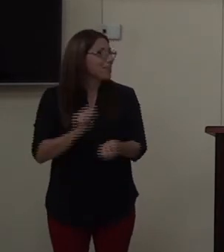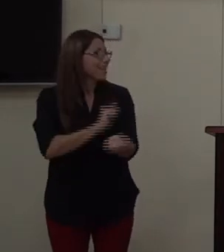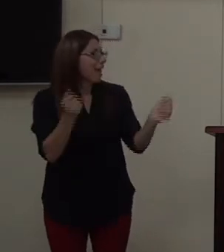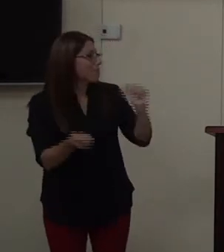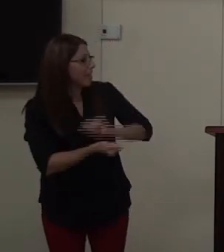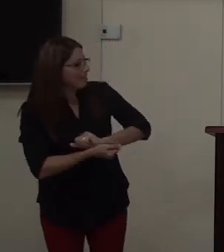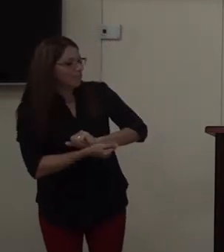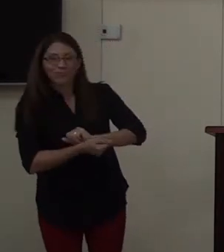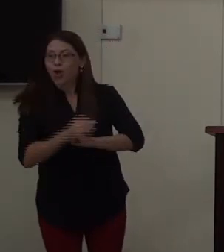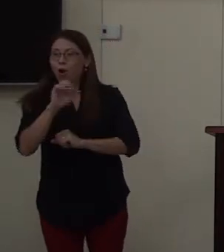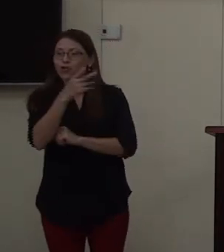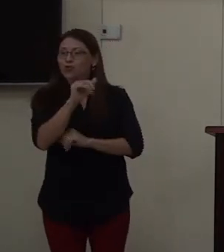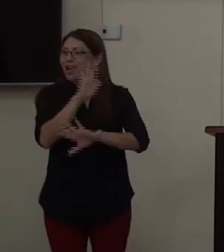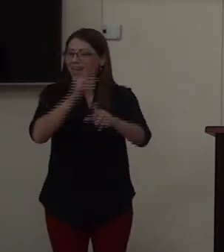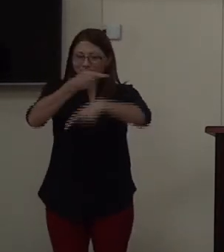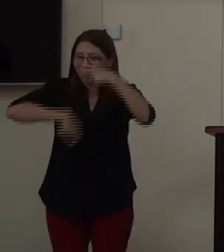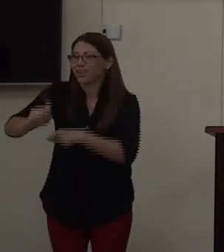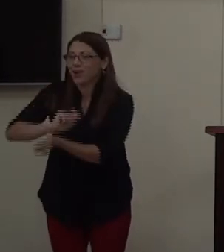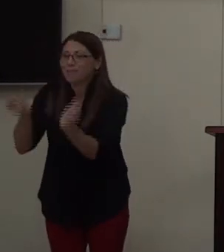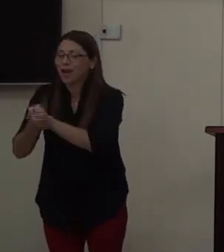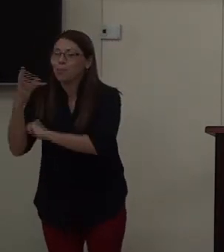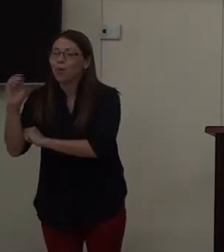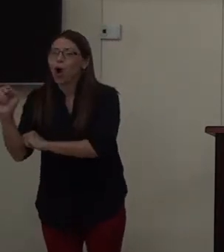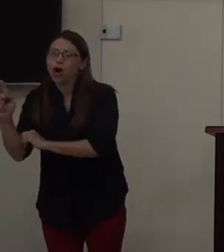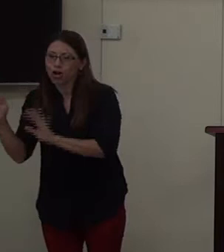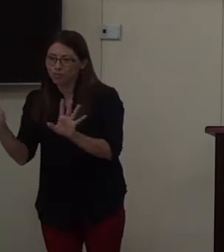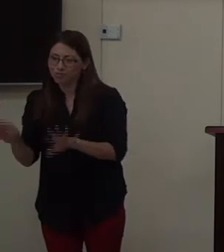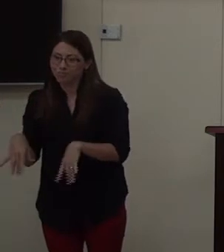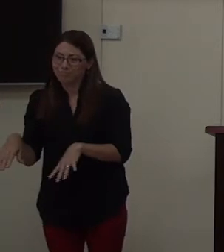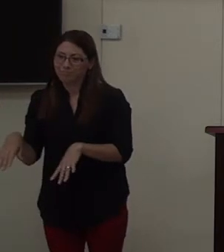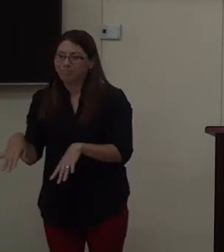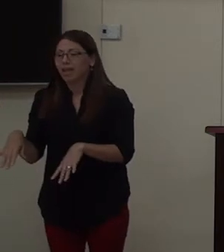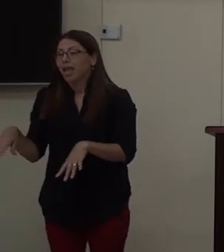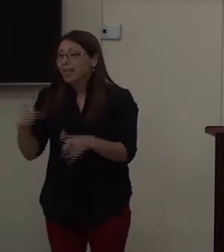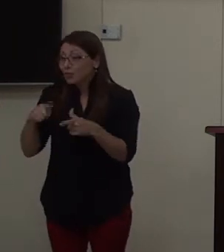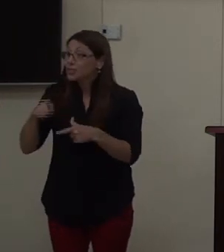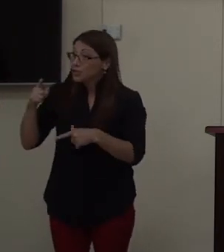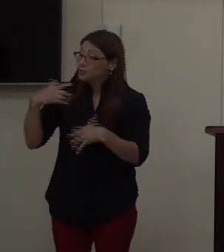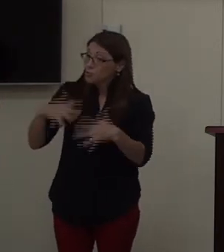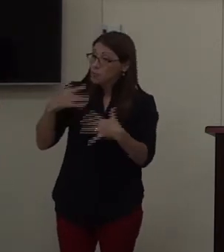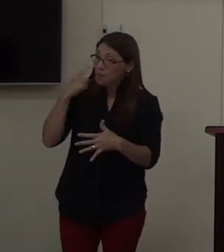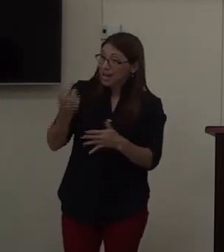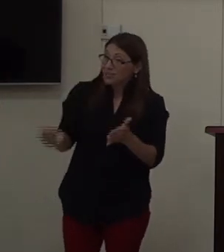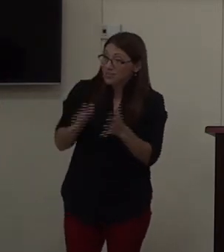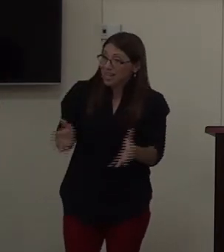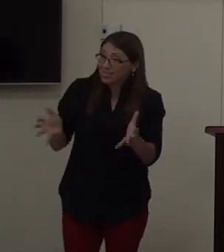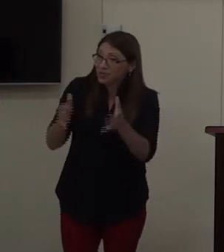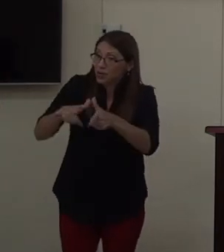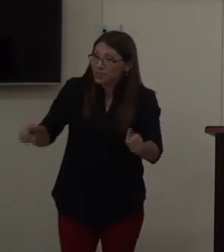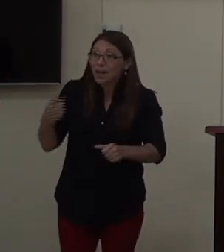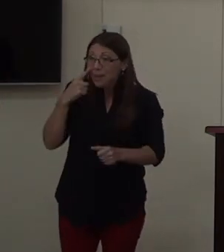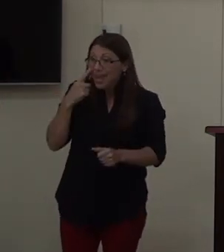por o. Y es un ejemplo interesantísimo de revitalización lingüística, que vean cómo va hacia un modelo de